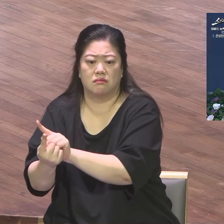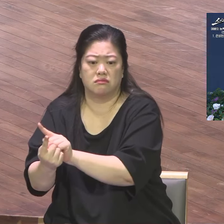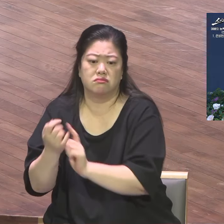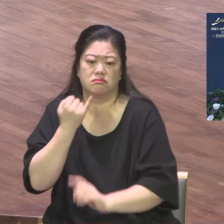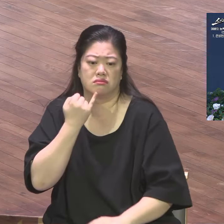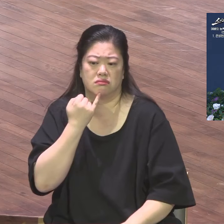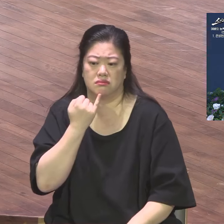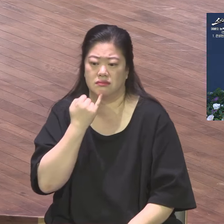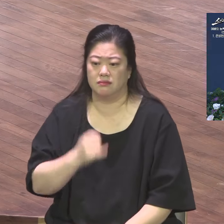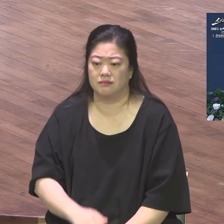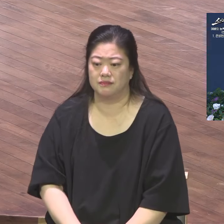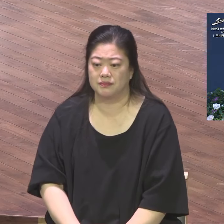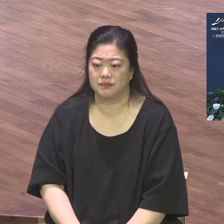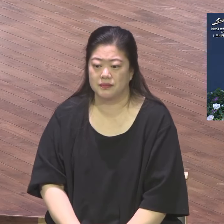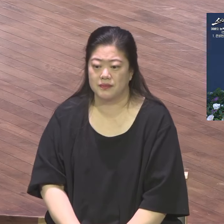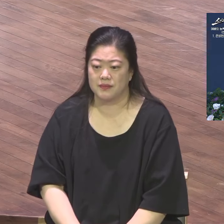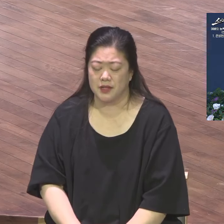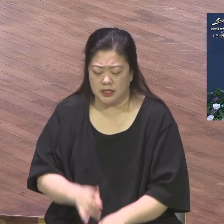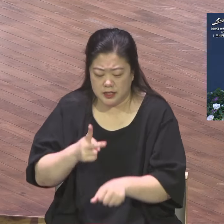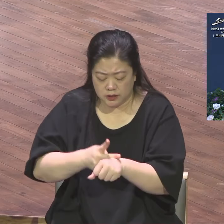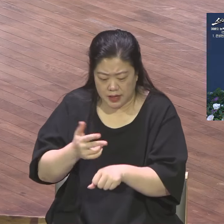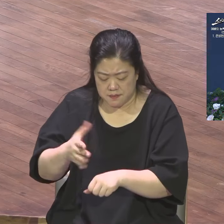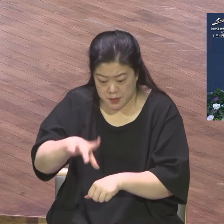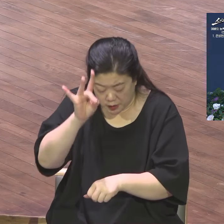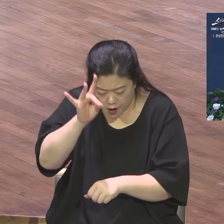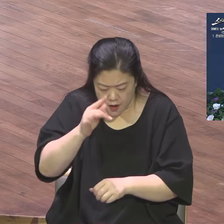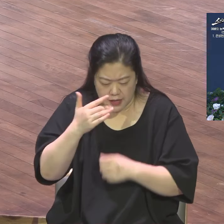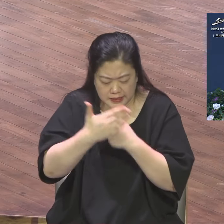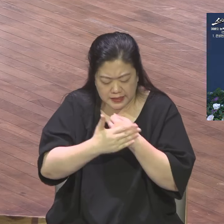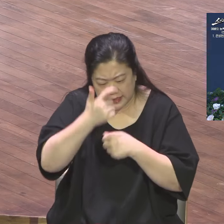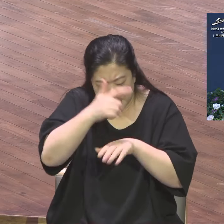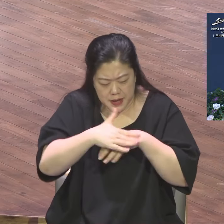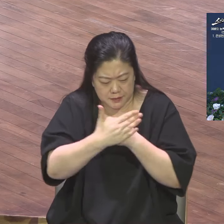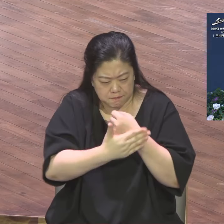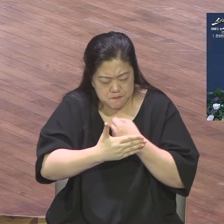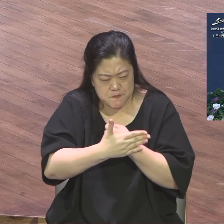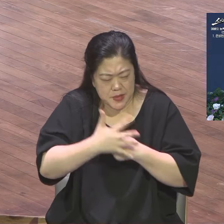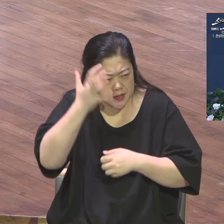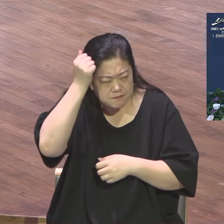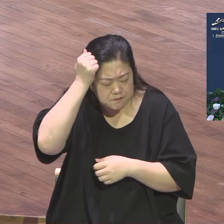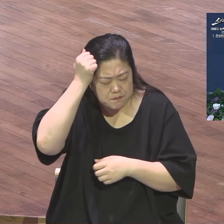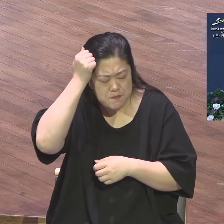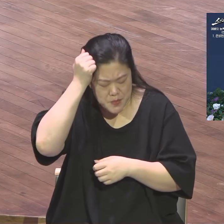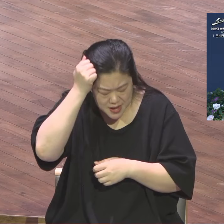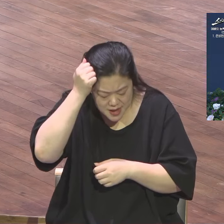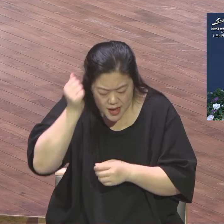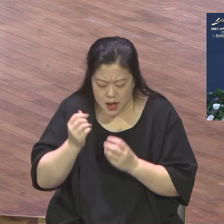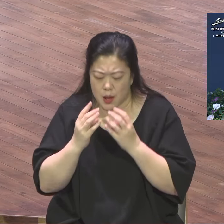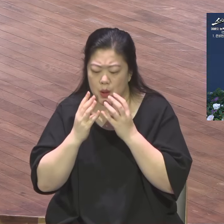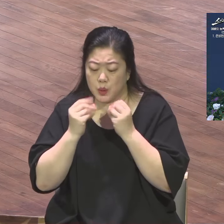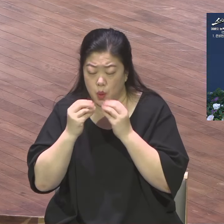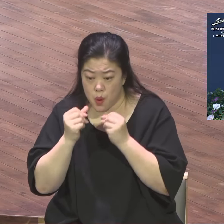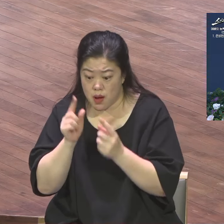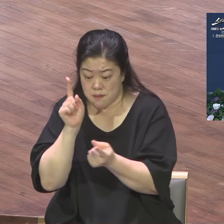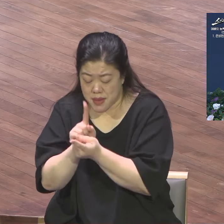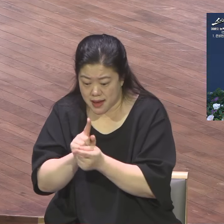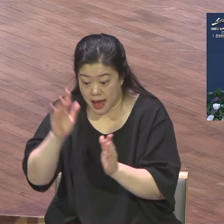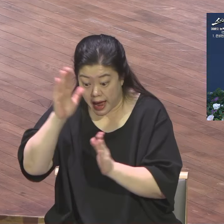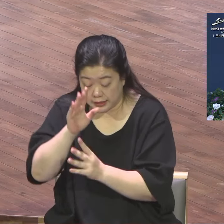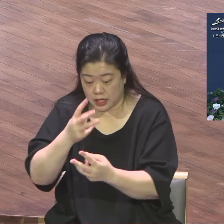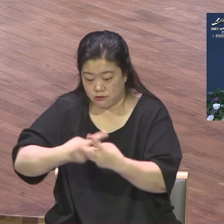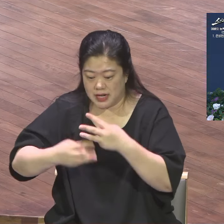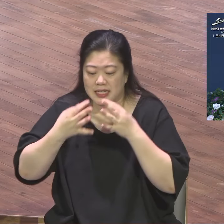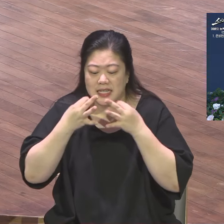때문에, 영적 기도, 영적 기도. 하나님 앞에 간절한 기도. 그리고 토요일은 달란트를 발견하고 개발하는